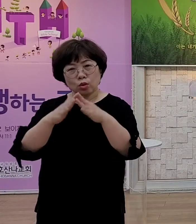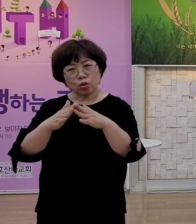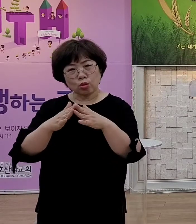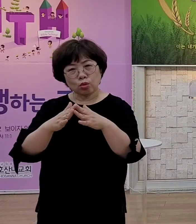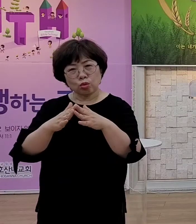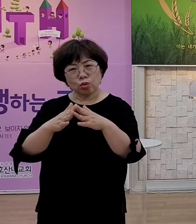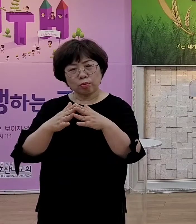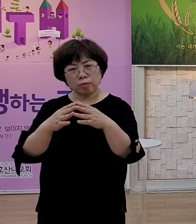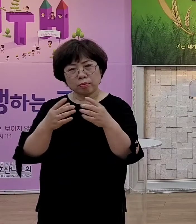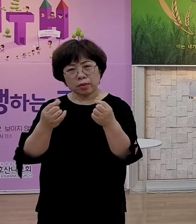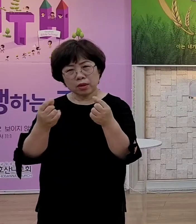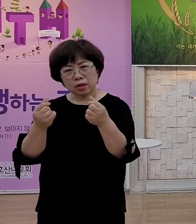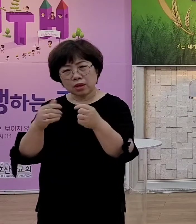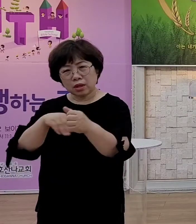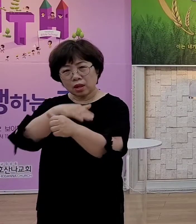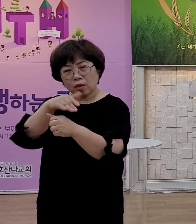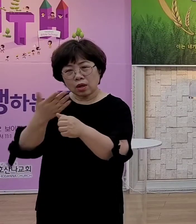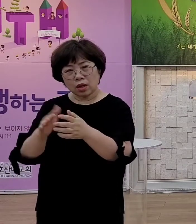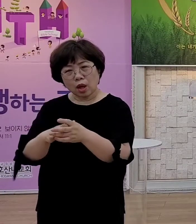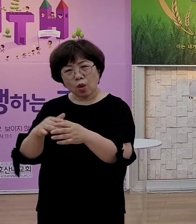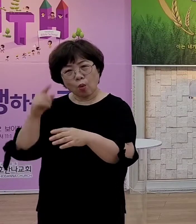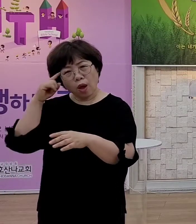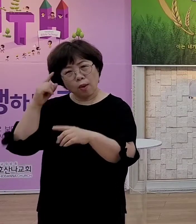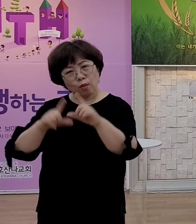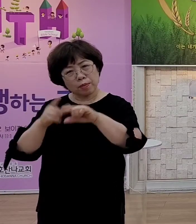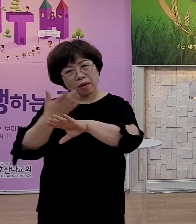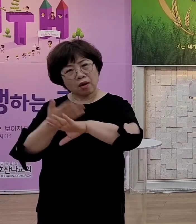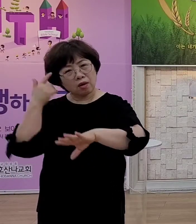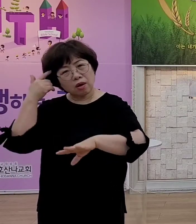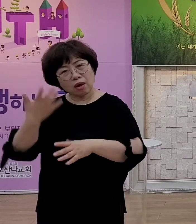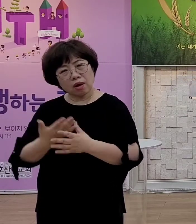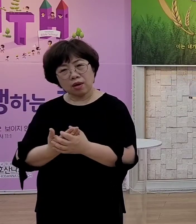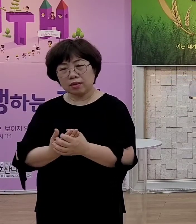여러분, 오늘 우리가 분명히 기억해야 될 핵심이 뭐냐면은